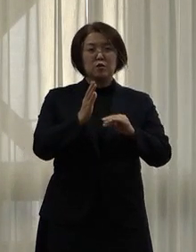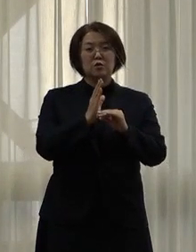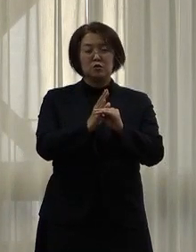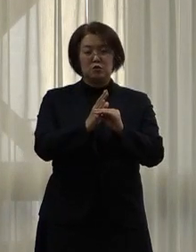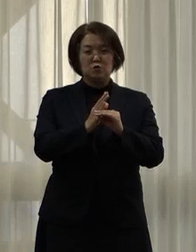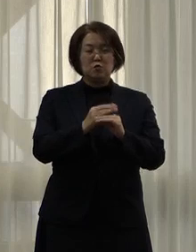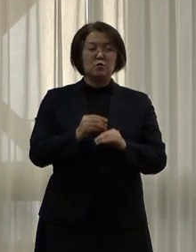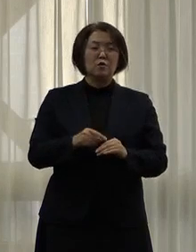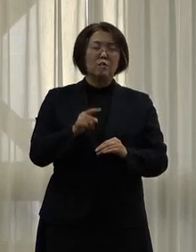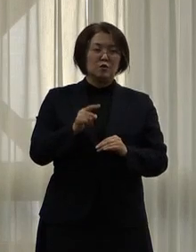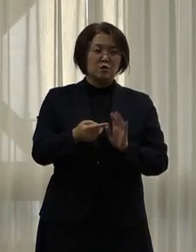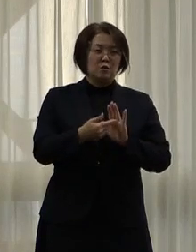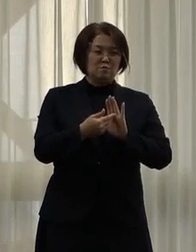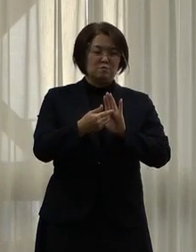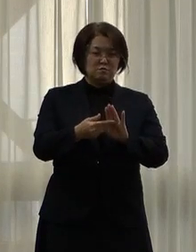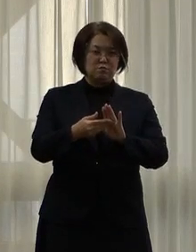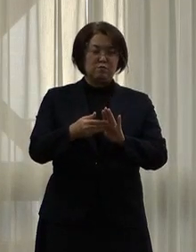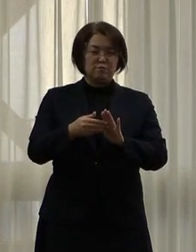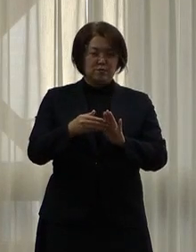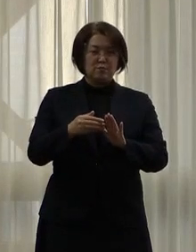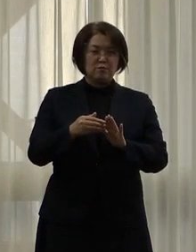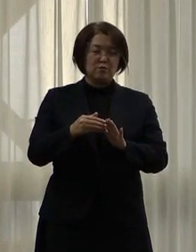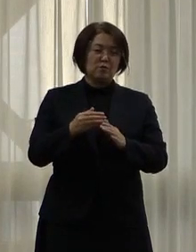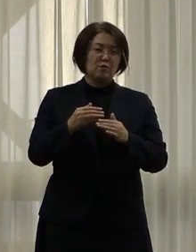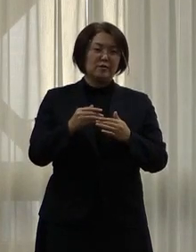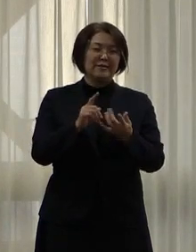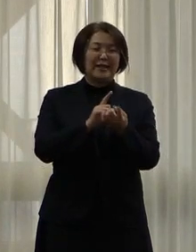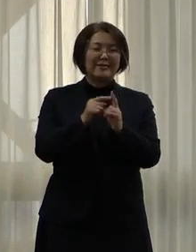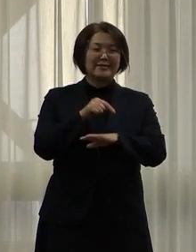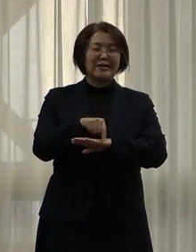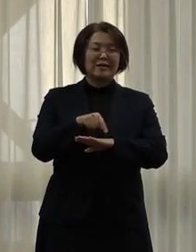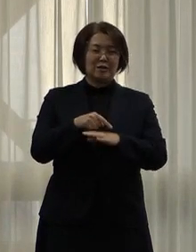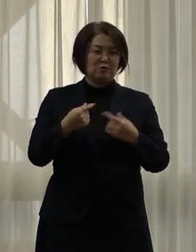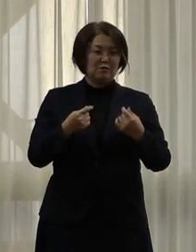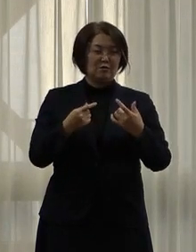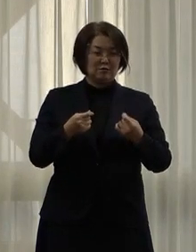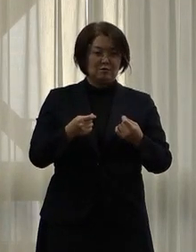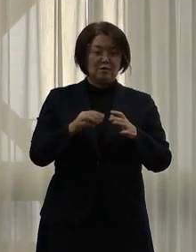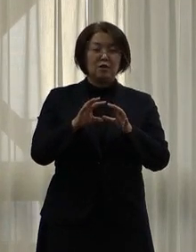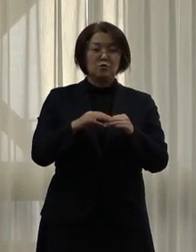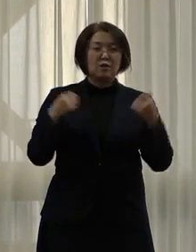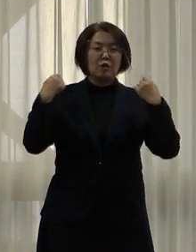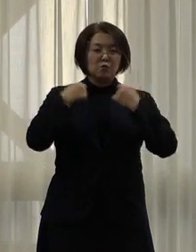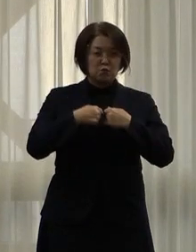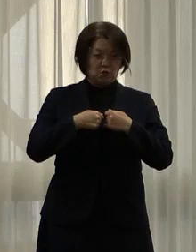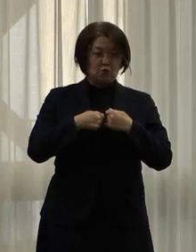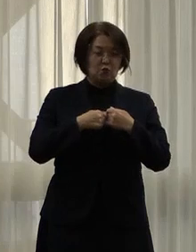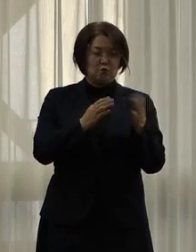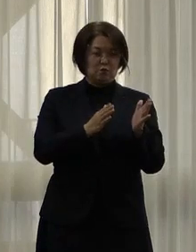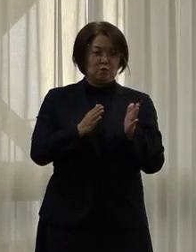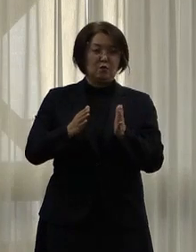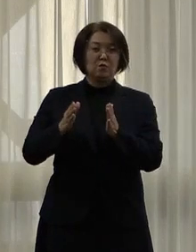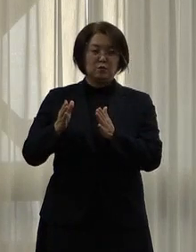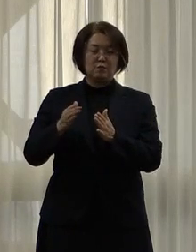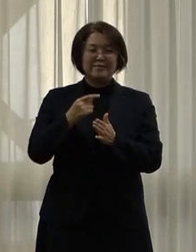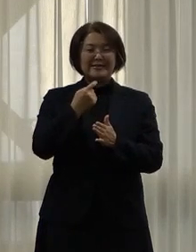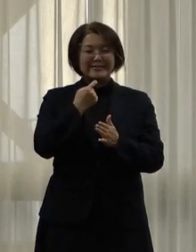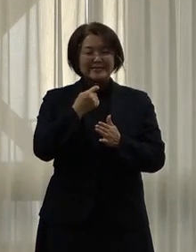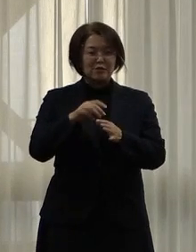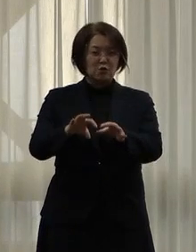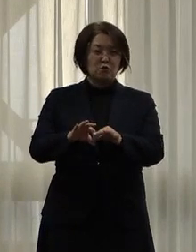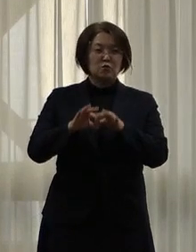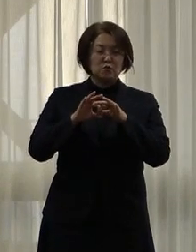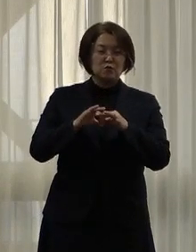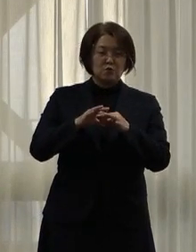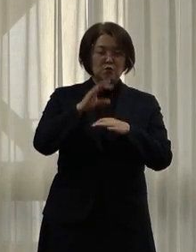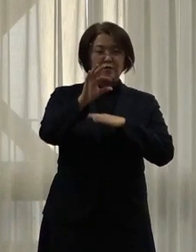易体制を強化しなければなりません。防護服などの貿易資材の備蓄、また異常通報を24時間受け入れる